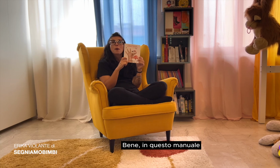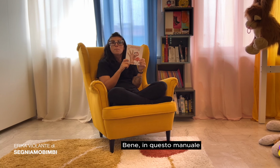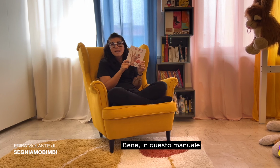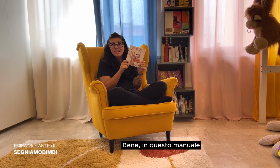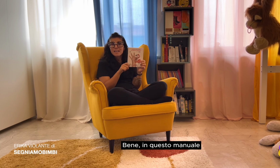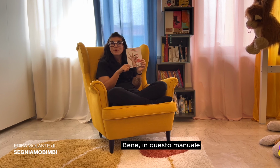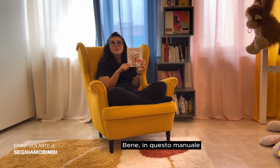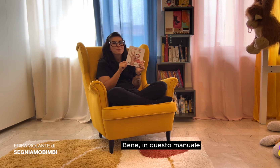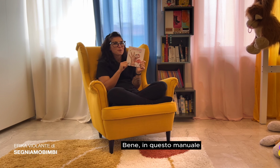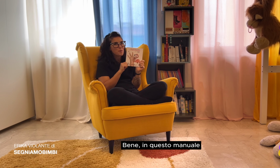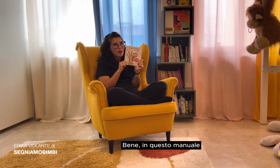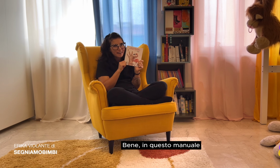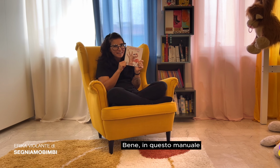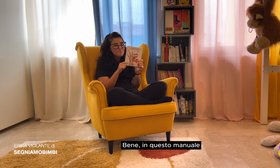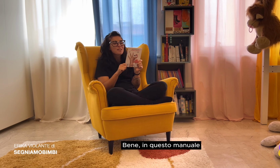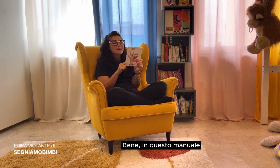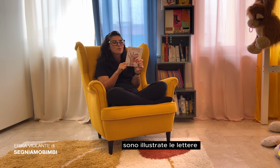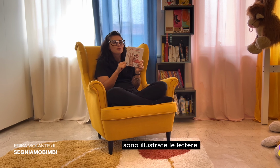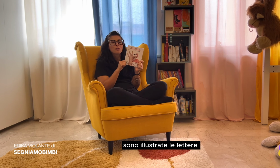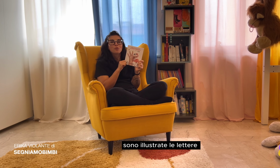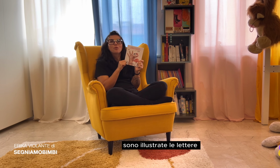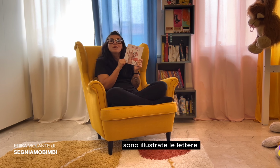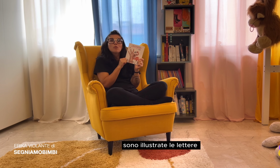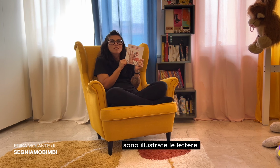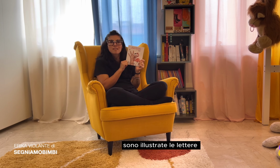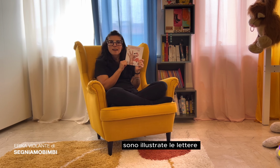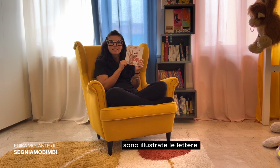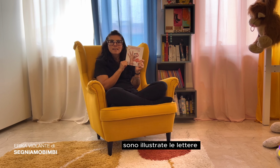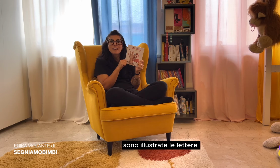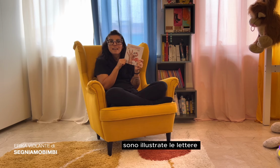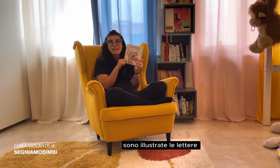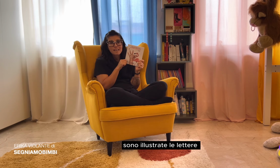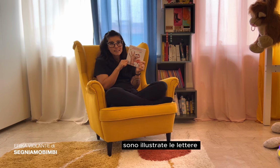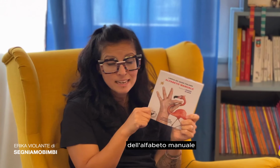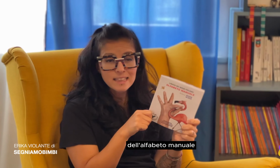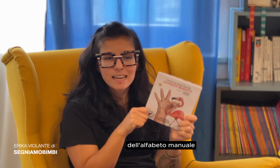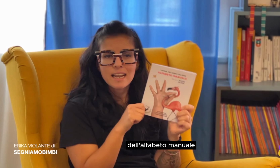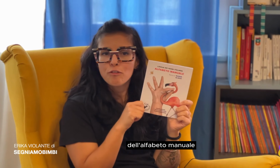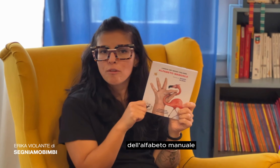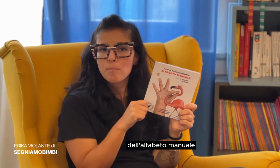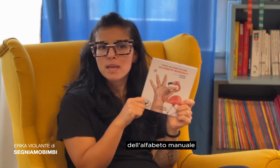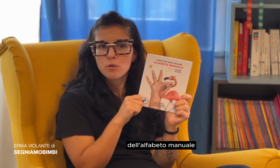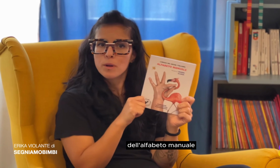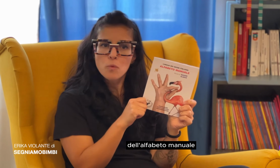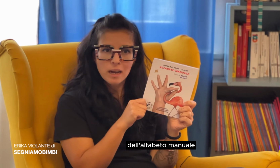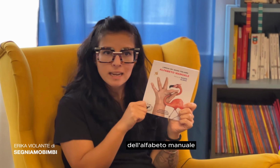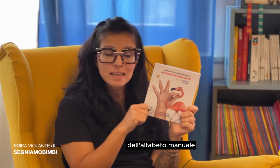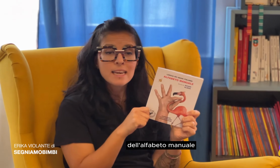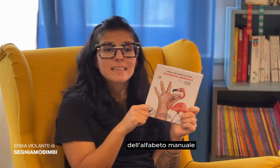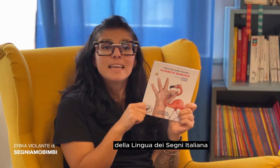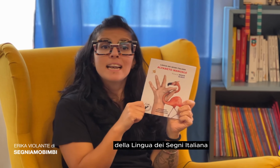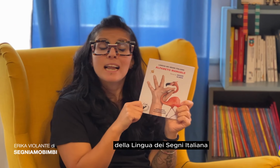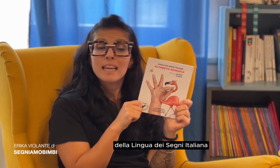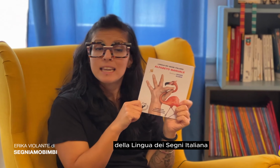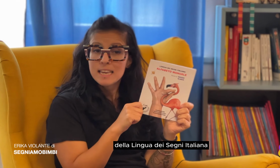Bene, in questo manuale sono illustrate le lettere dell'alfabeto manuale della lingua